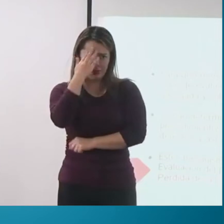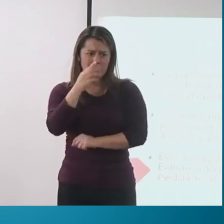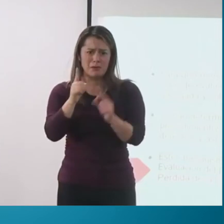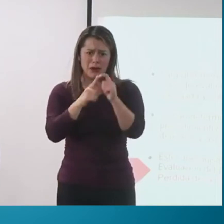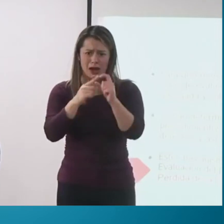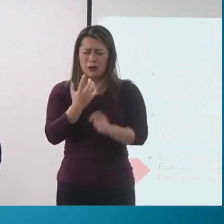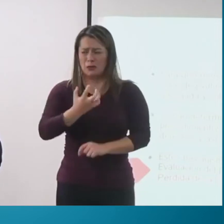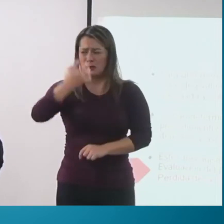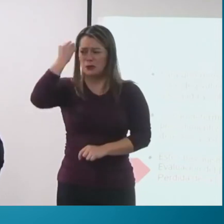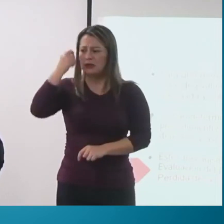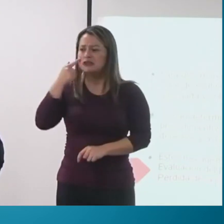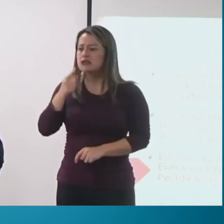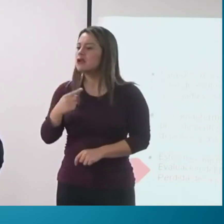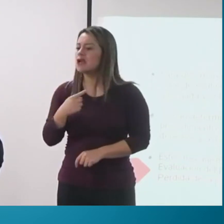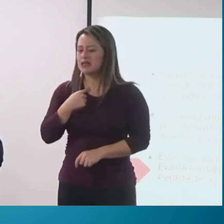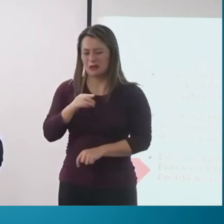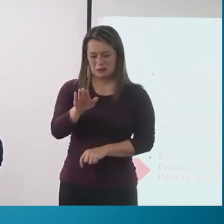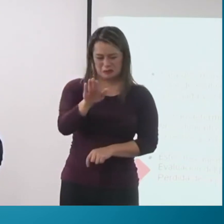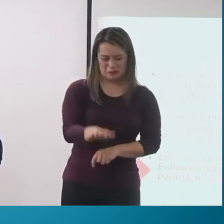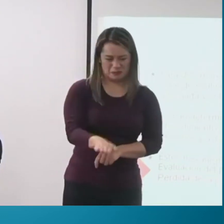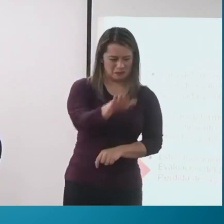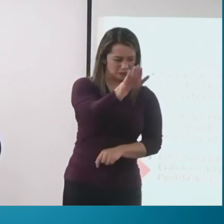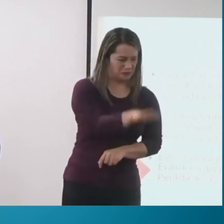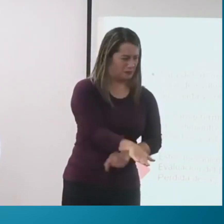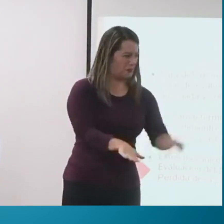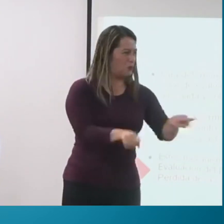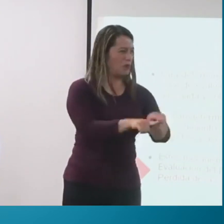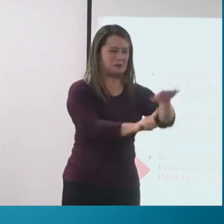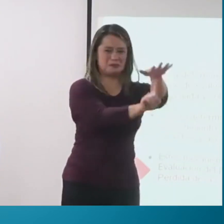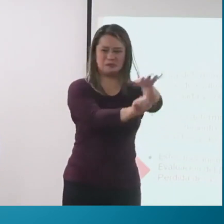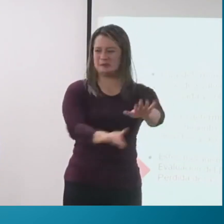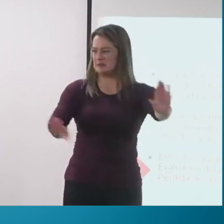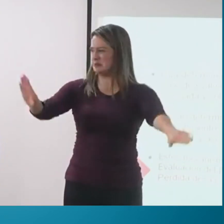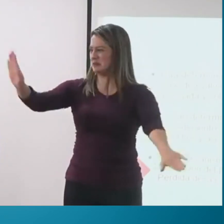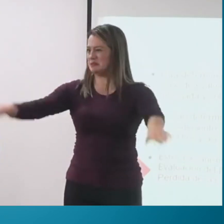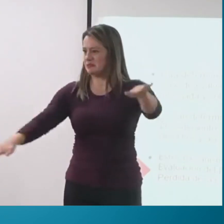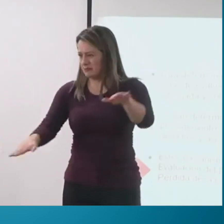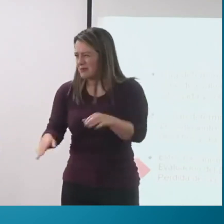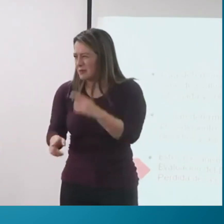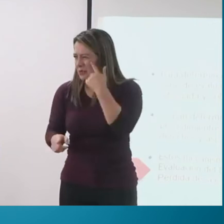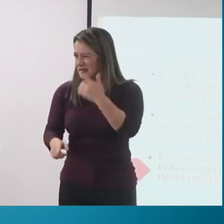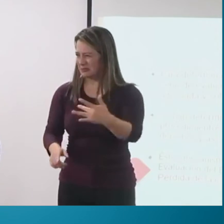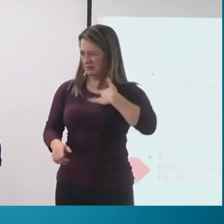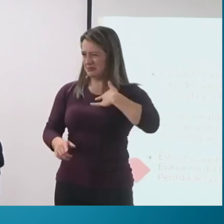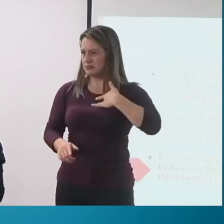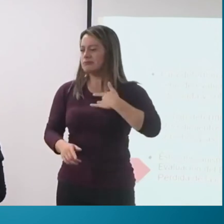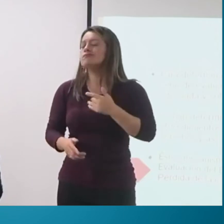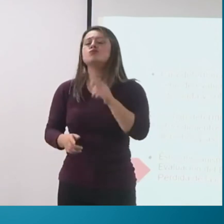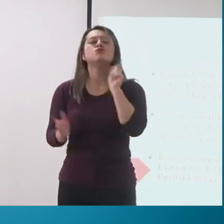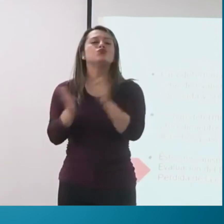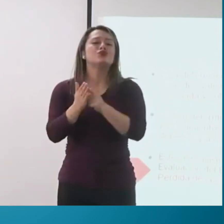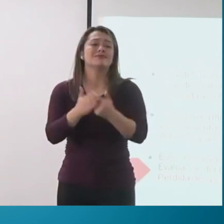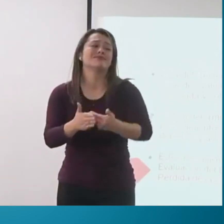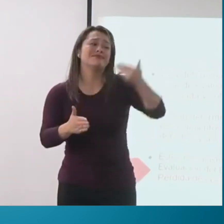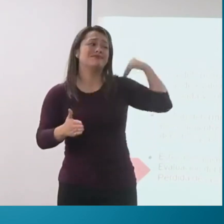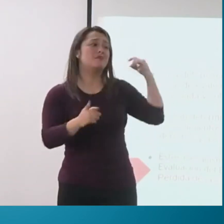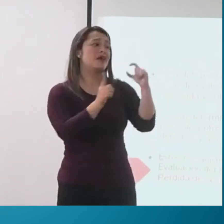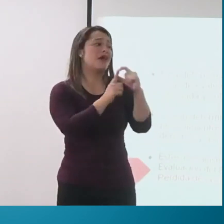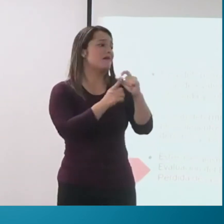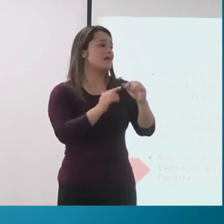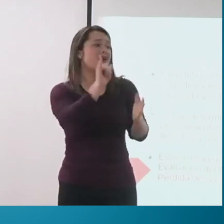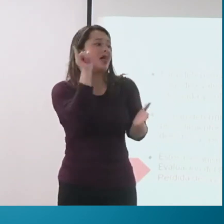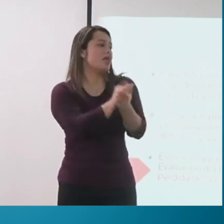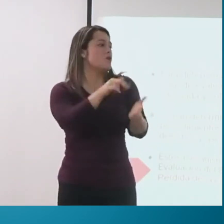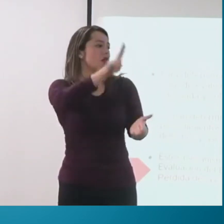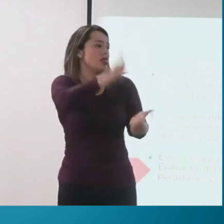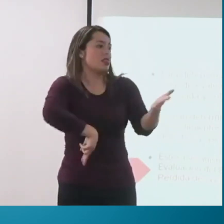debemos llamar invalidez porque nadie es menos válido que otro, sino que desafortunadamente nuestros legisladores no han actualizado ese